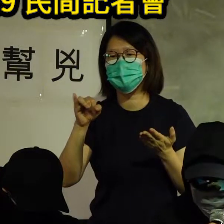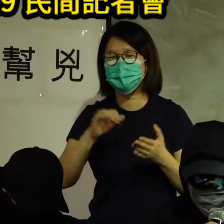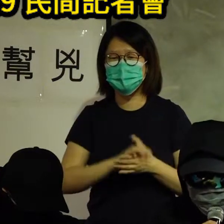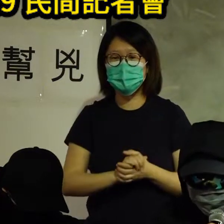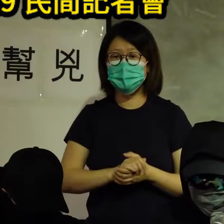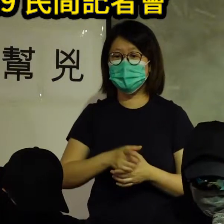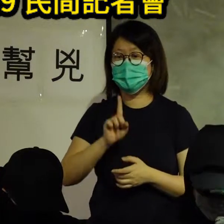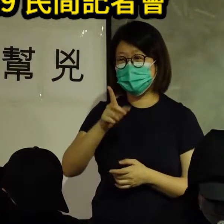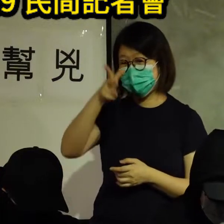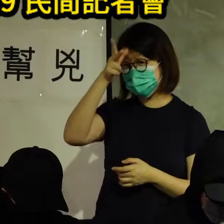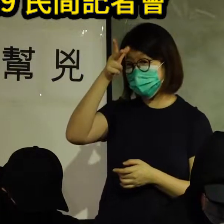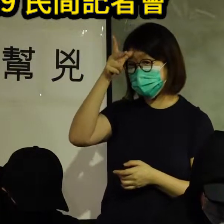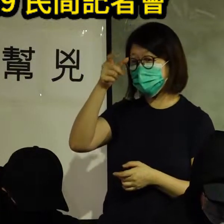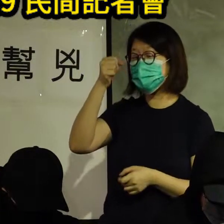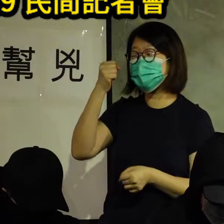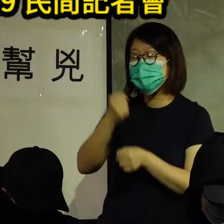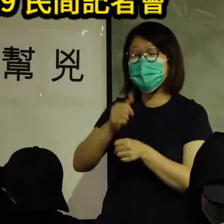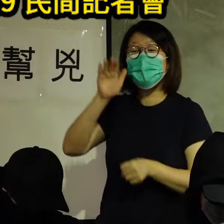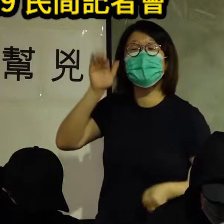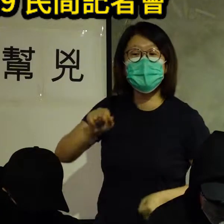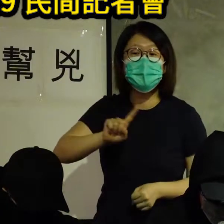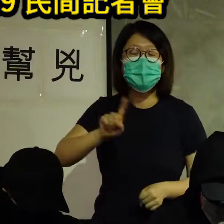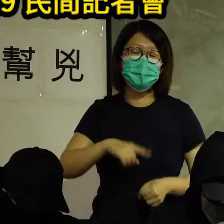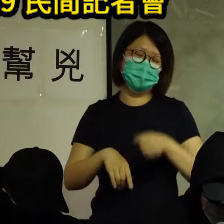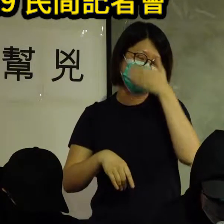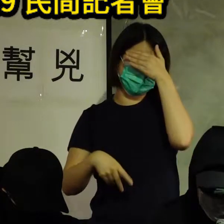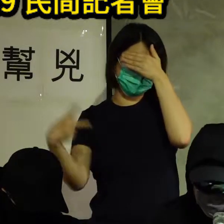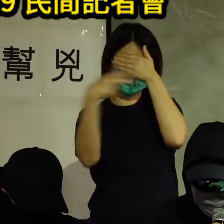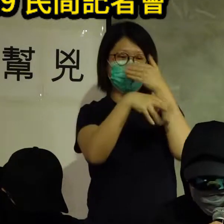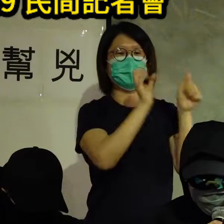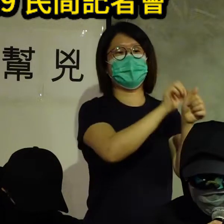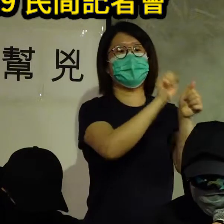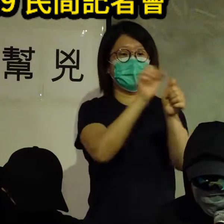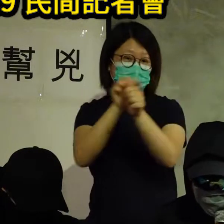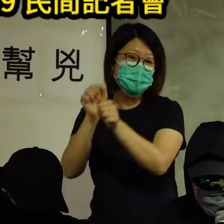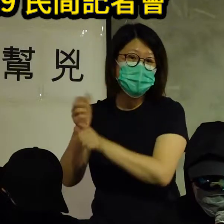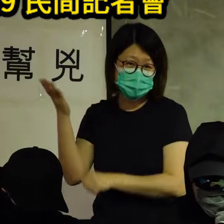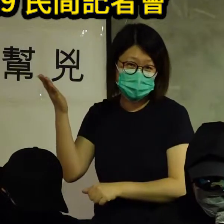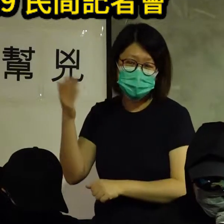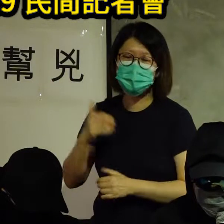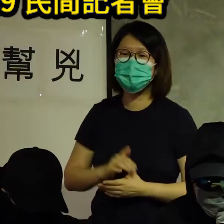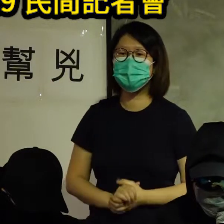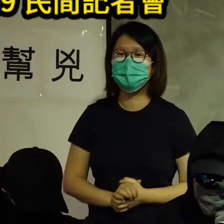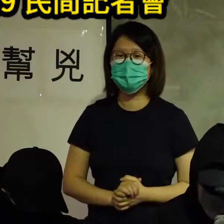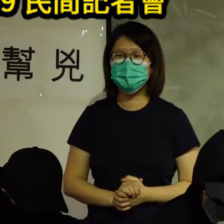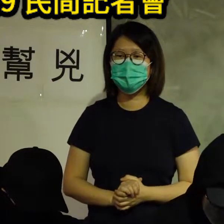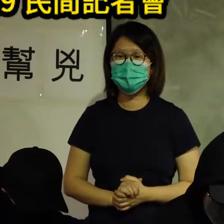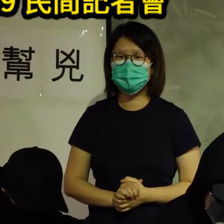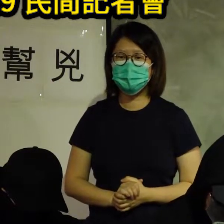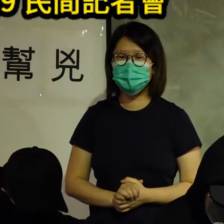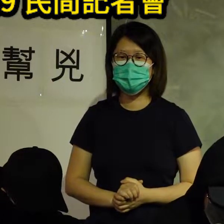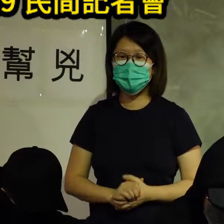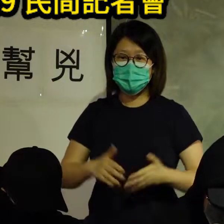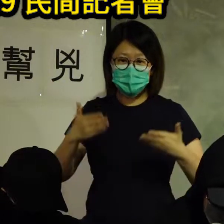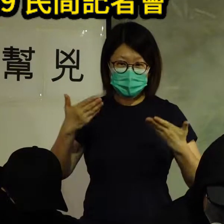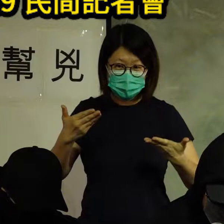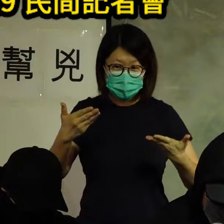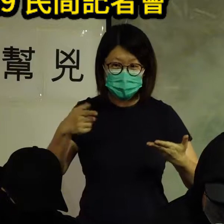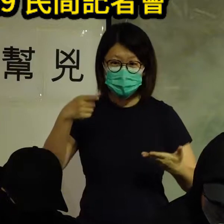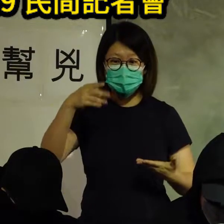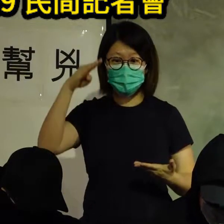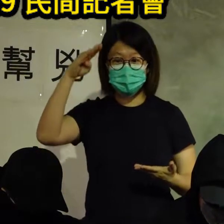寬鬆的指引給予警方過高權力執法不單止這樣